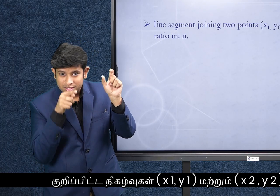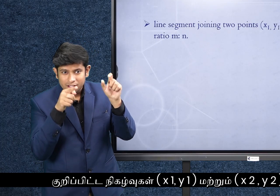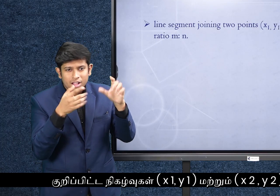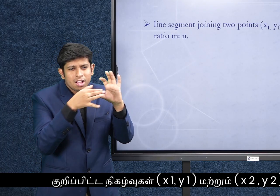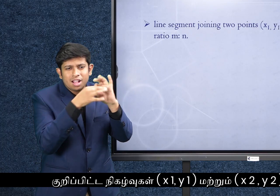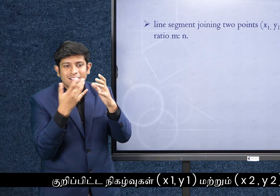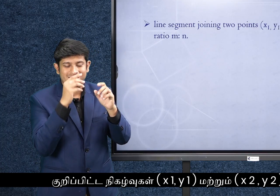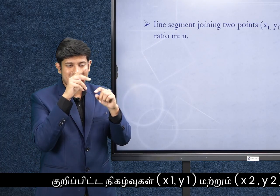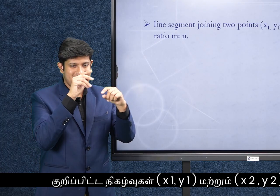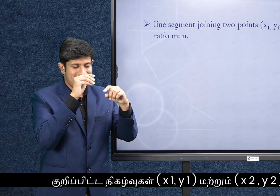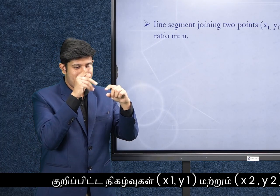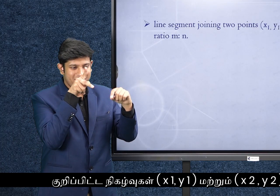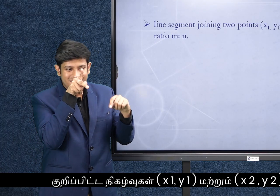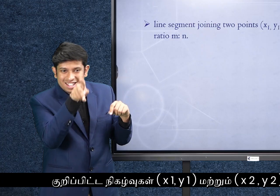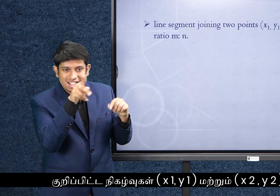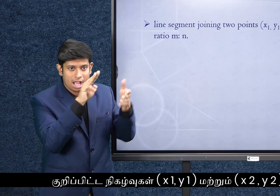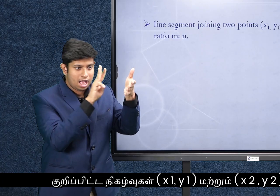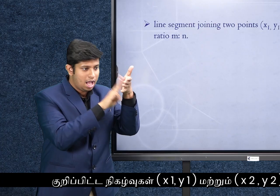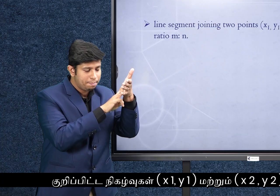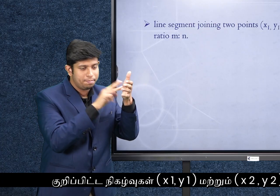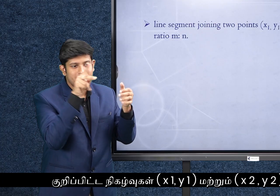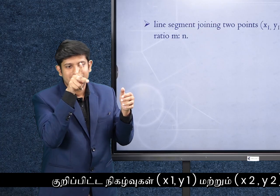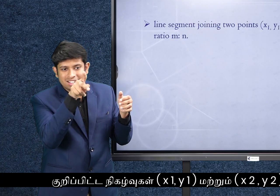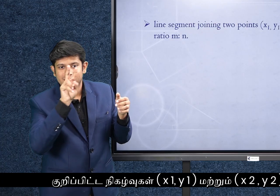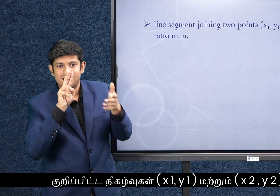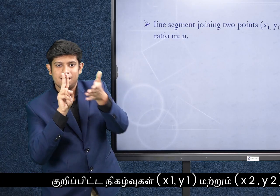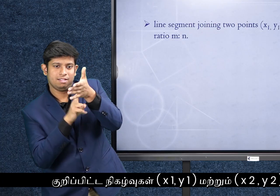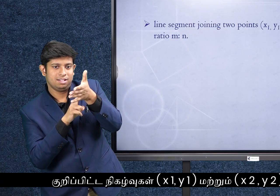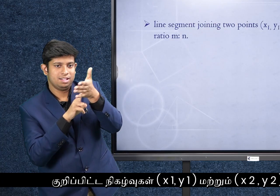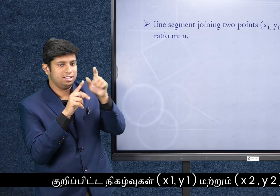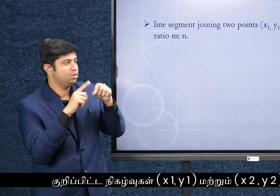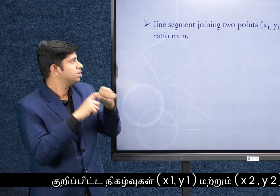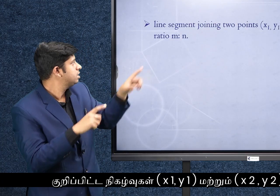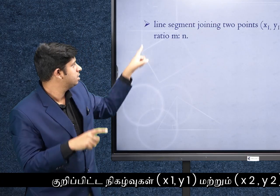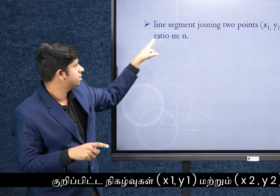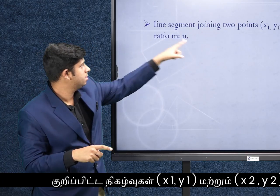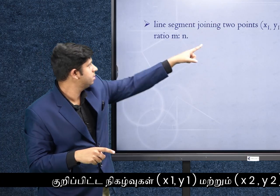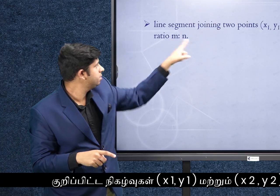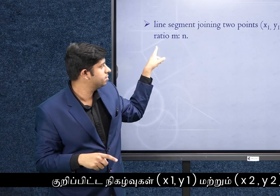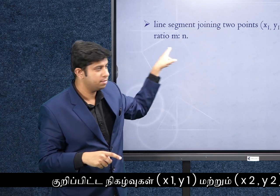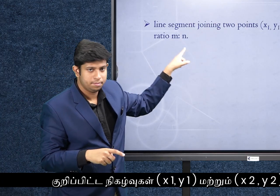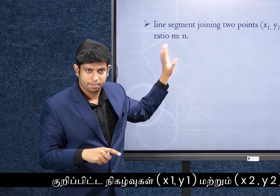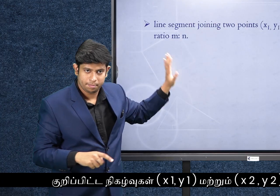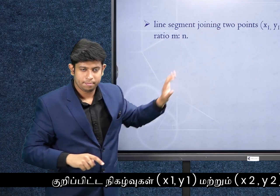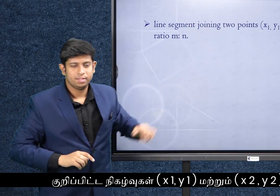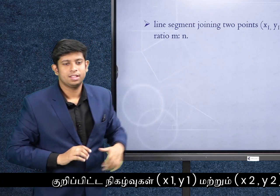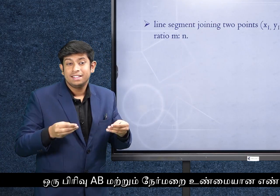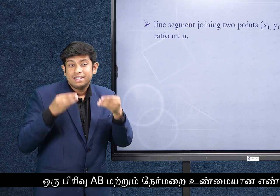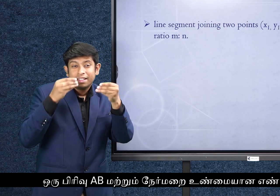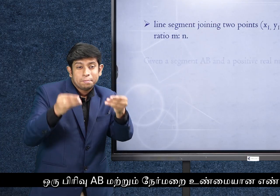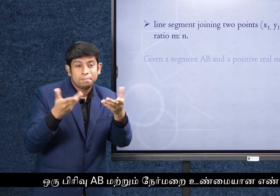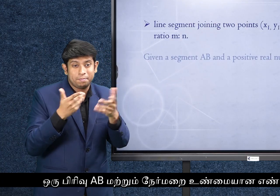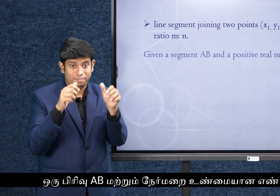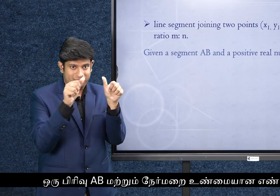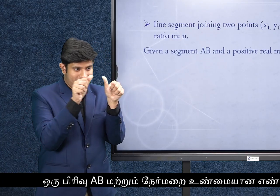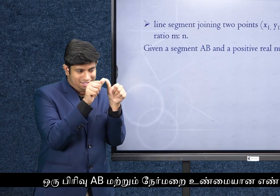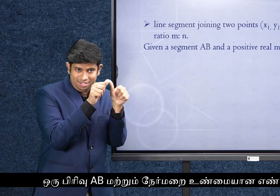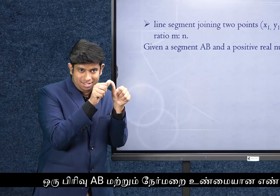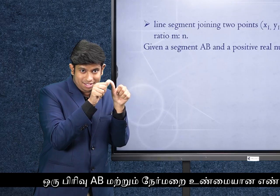ஒய் கீழ் இலக்க 2 விகிதத்தில் எம் அரைப்புள்ளி என். ஒரு பிரிவு ஏ